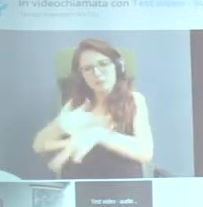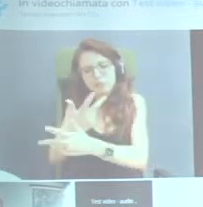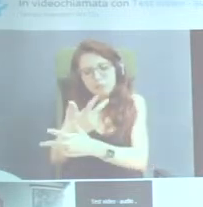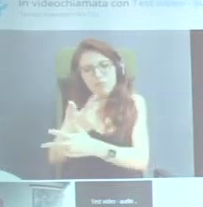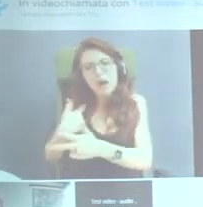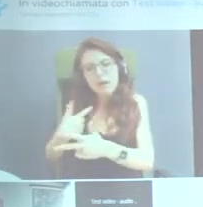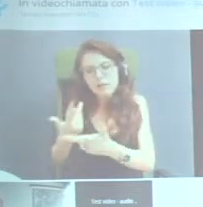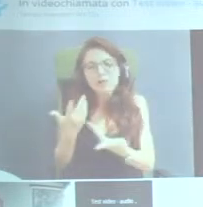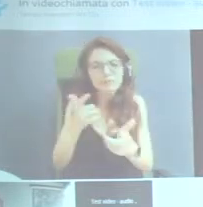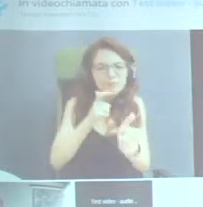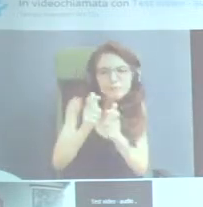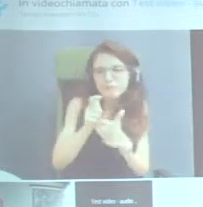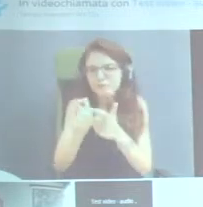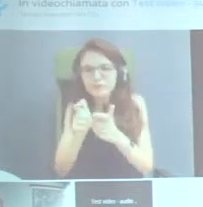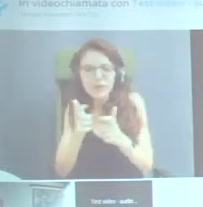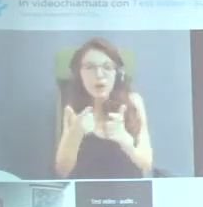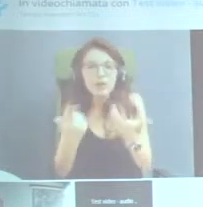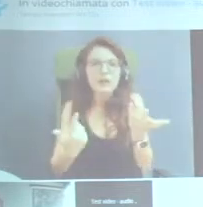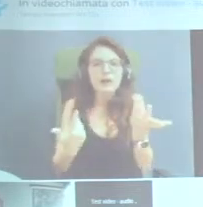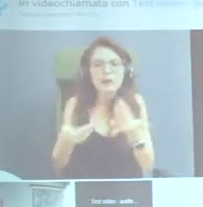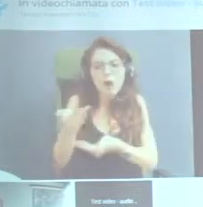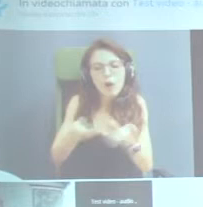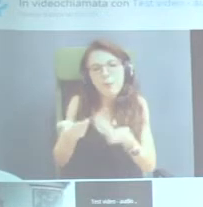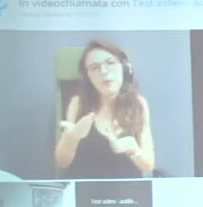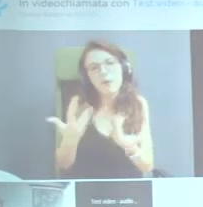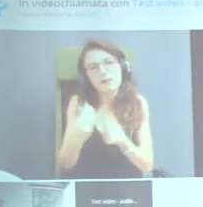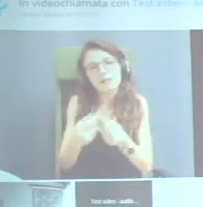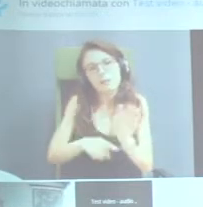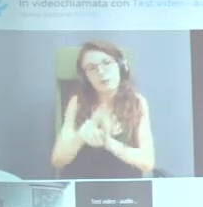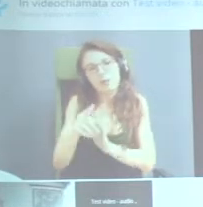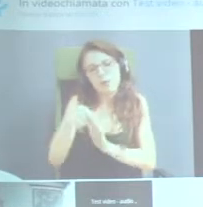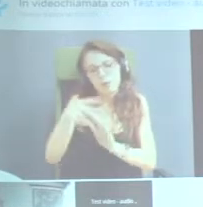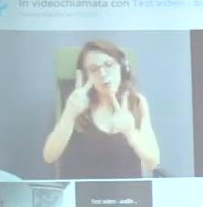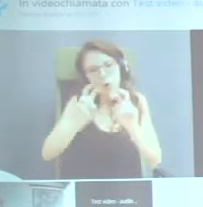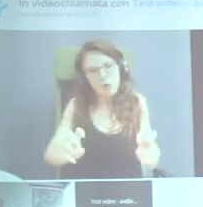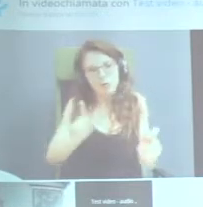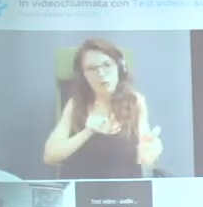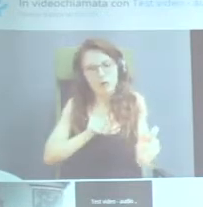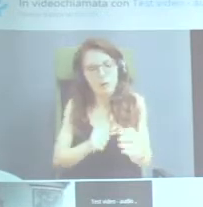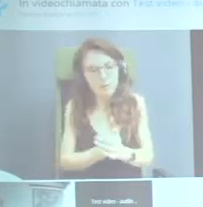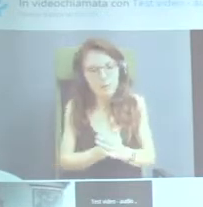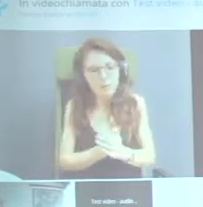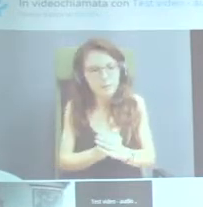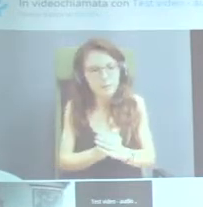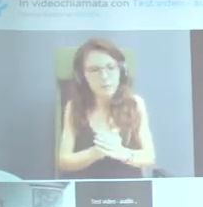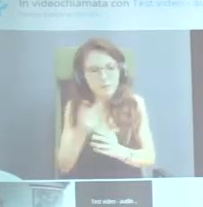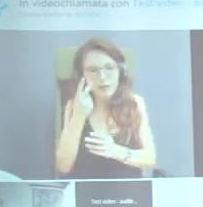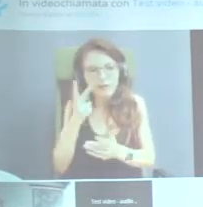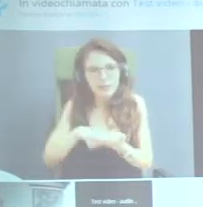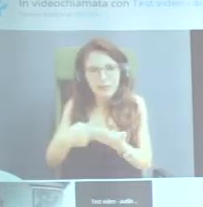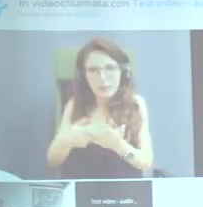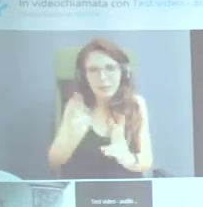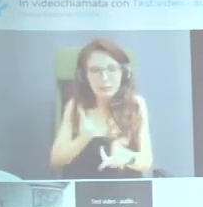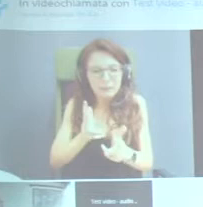di ricerca. Chiedo scusa all'interprete, sto andando velocissima, mi